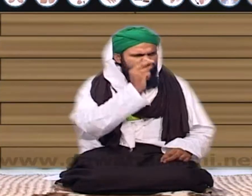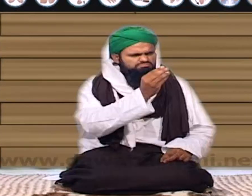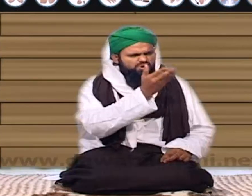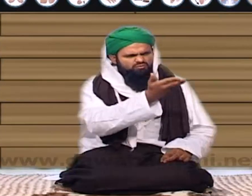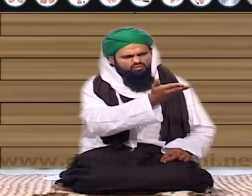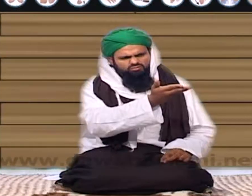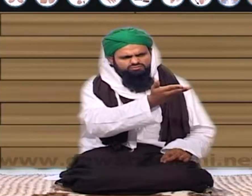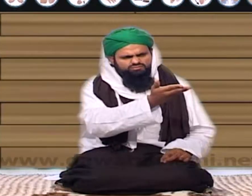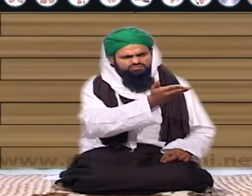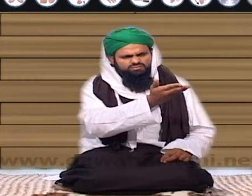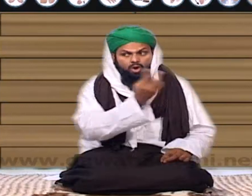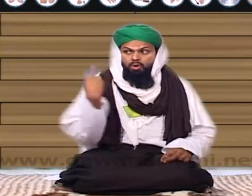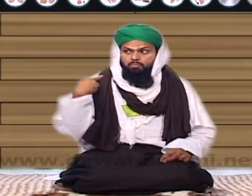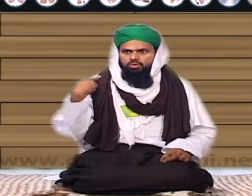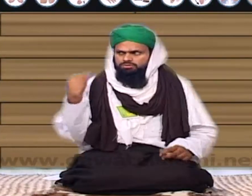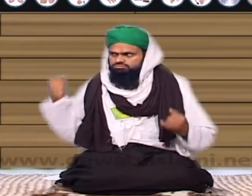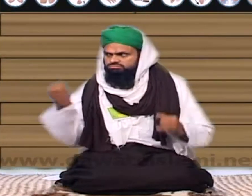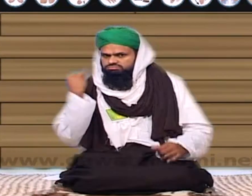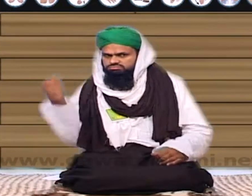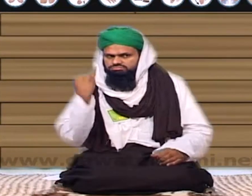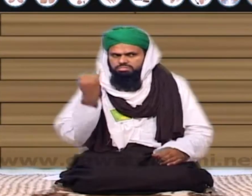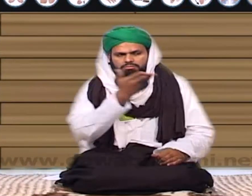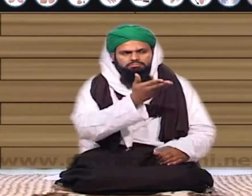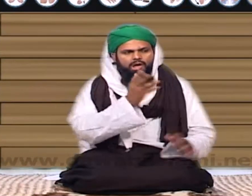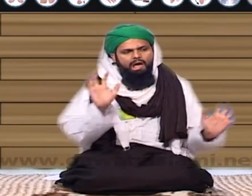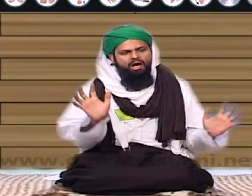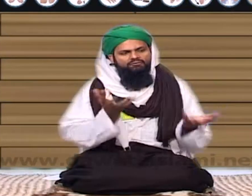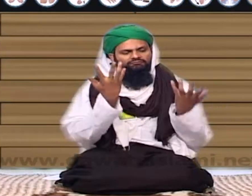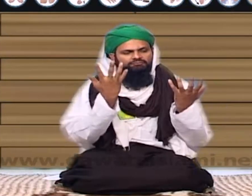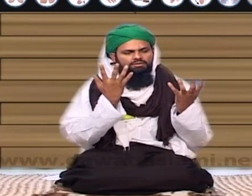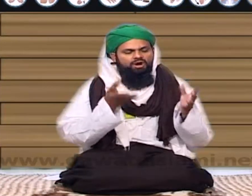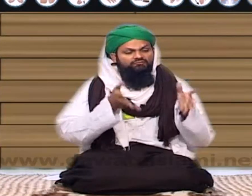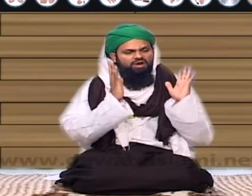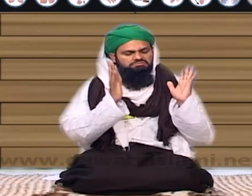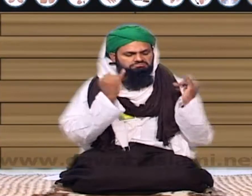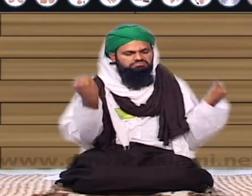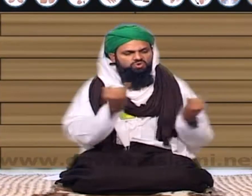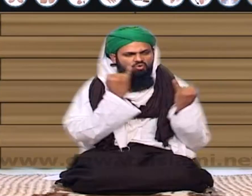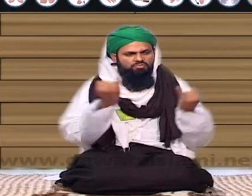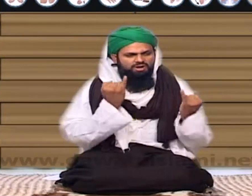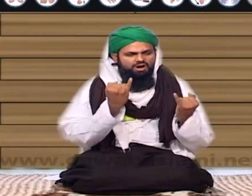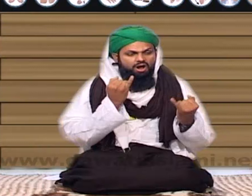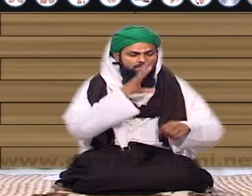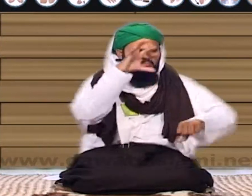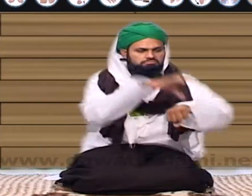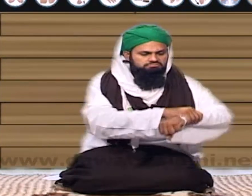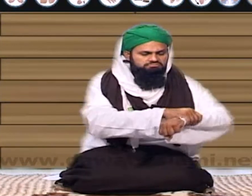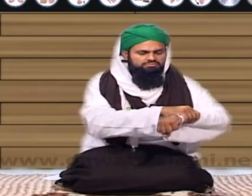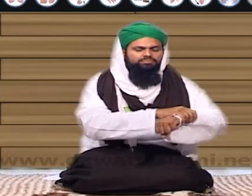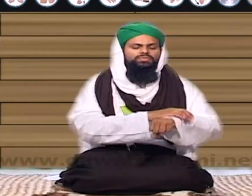ہو، تو آپ اس کو احمق کہیں گے یا نہیں کہیں گے؟ کہ پولیس اس کو ڈھونڈ رہی ہے اور یہ بے خطر پھر رہا ہے، ابھی ہاتھ چڑھ جائے گا ان کے۔